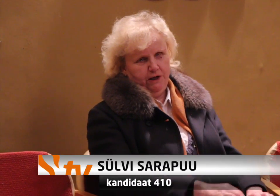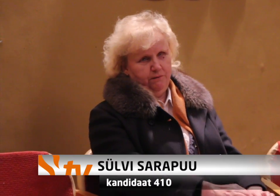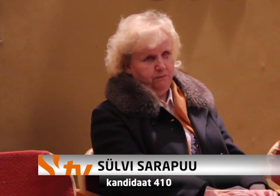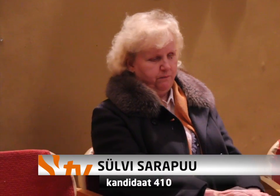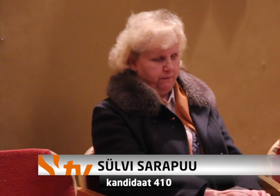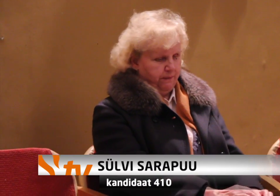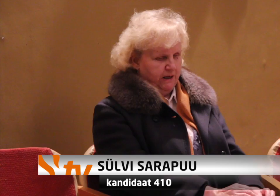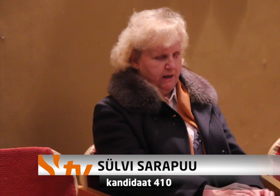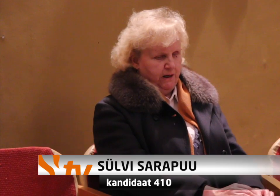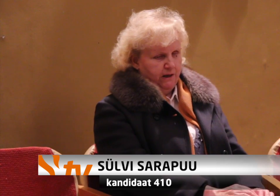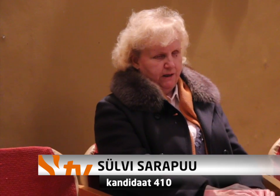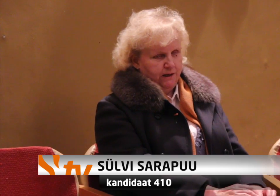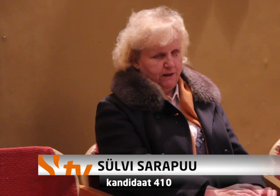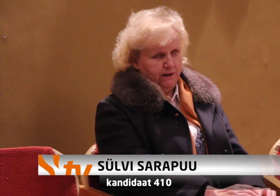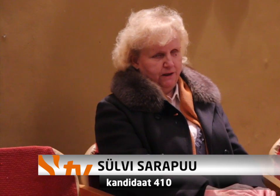kultuurikorraldaja.